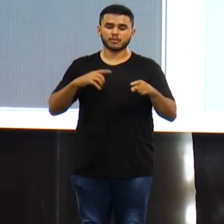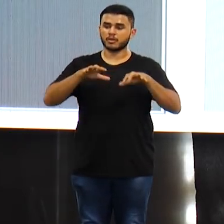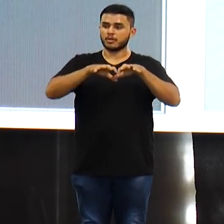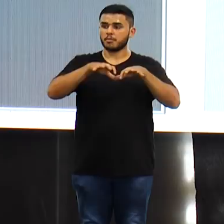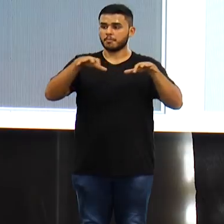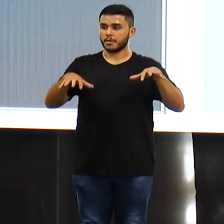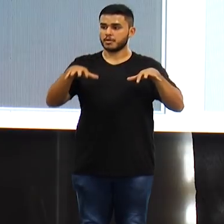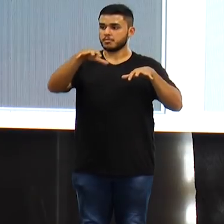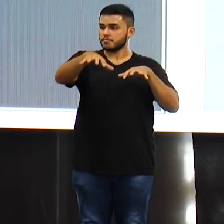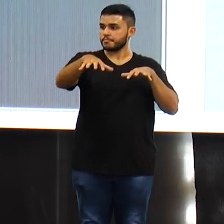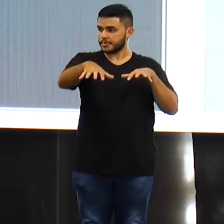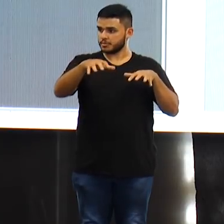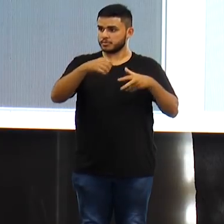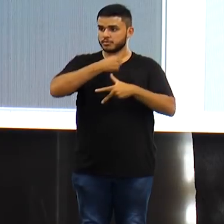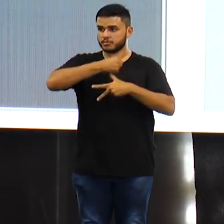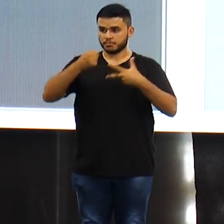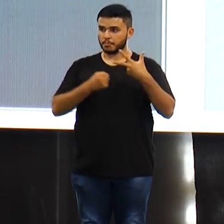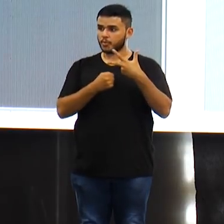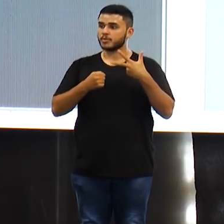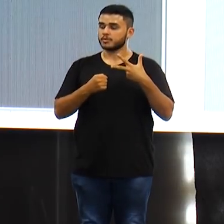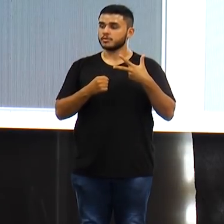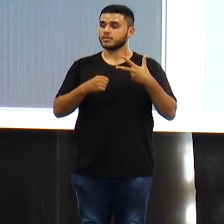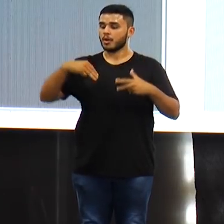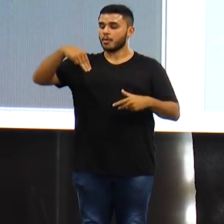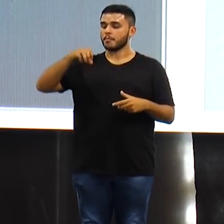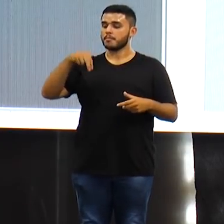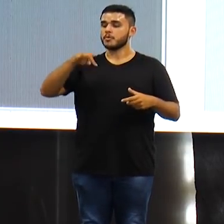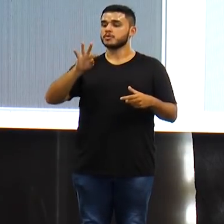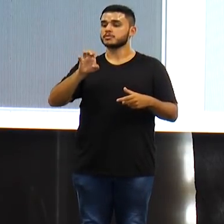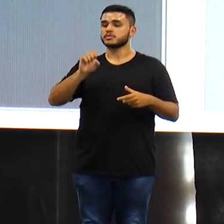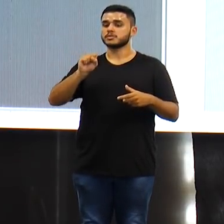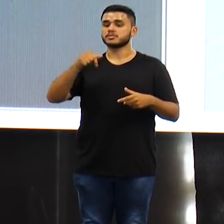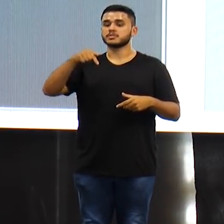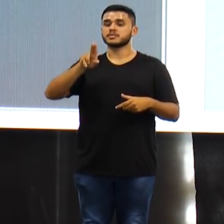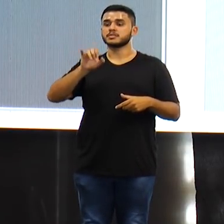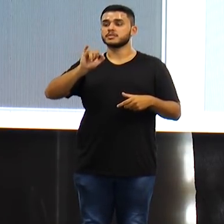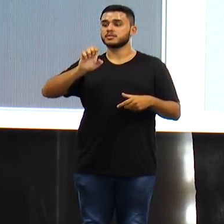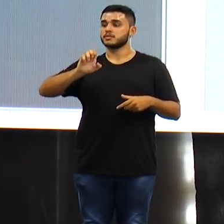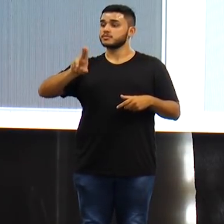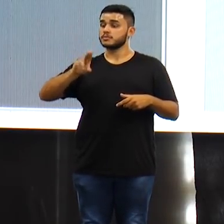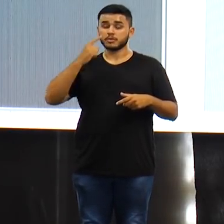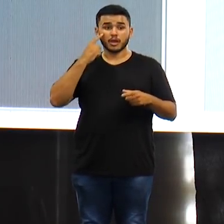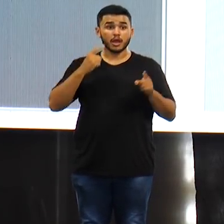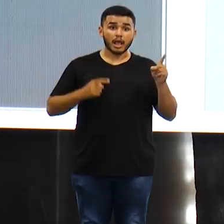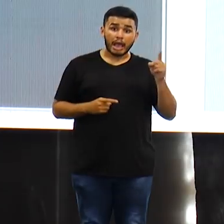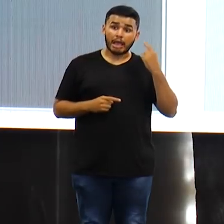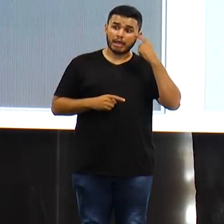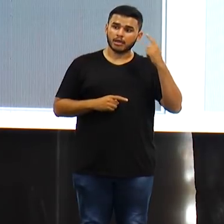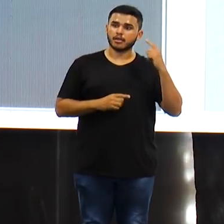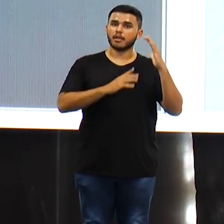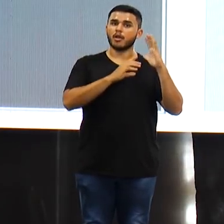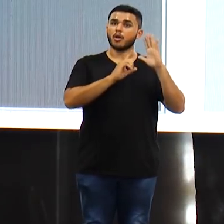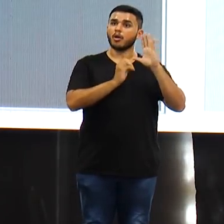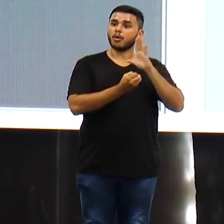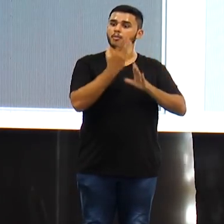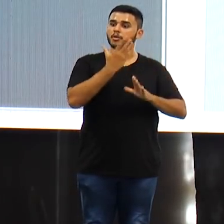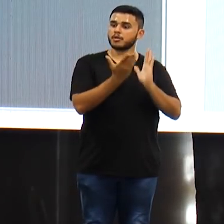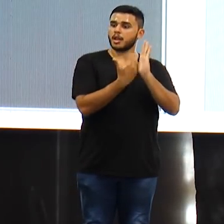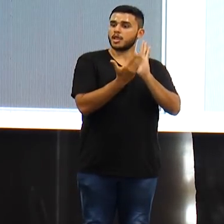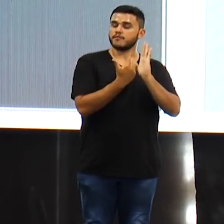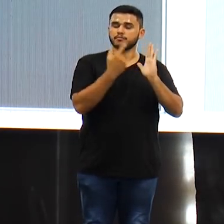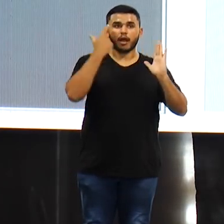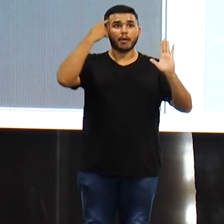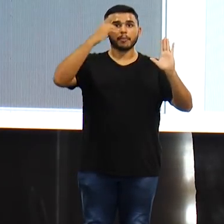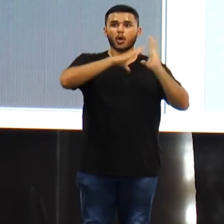poderes, concepção de Montesquieu em sua obra O Espírito das Leis, uma divisão de poderes no executivo,